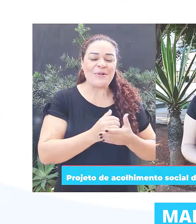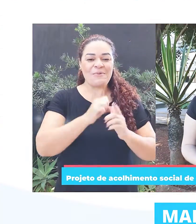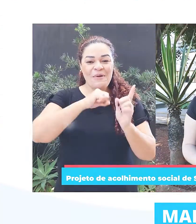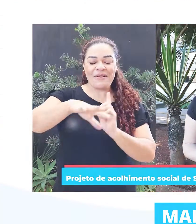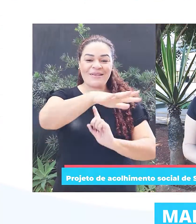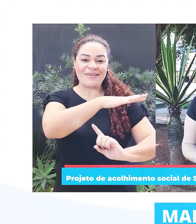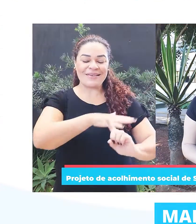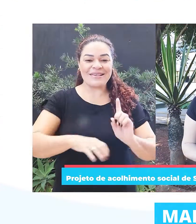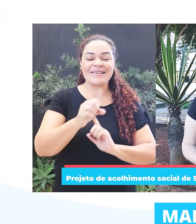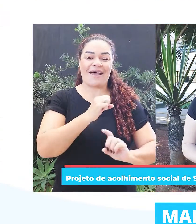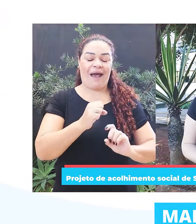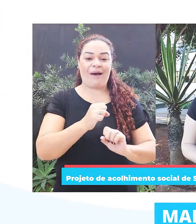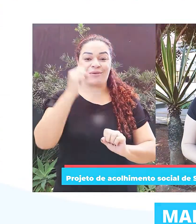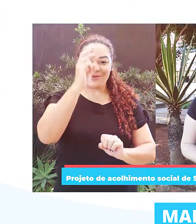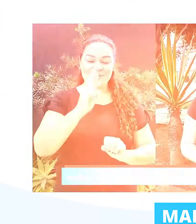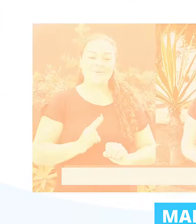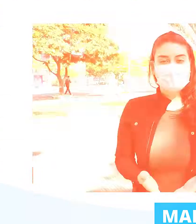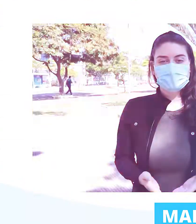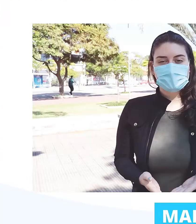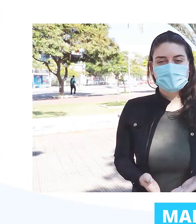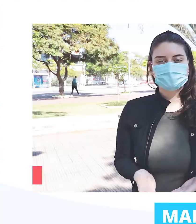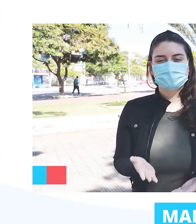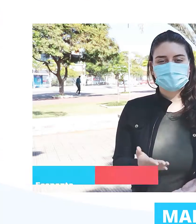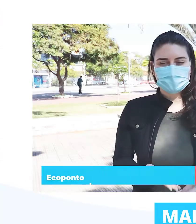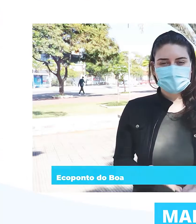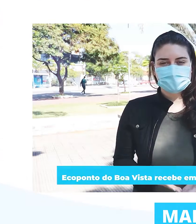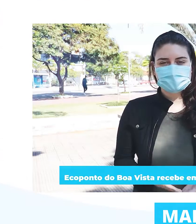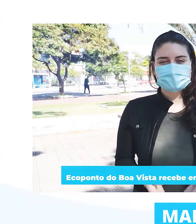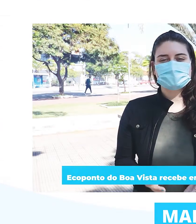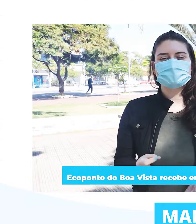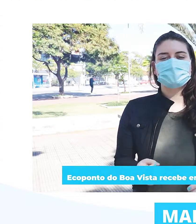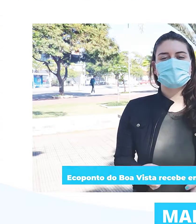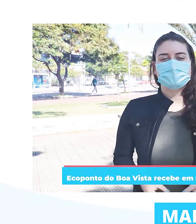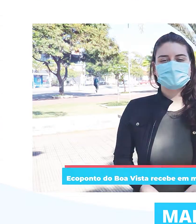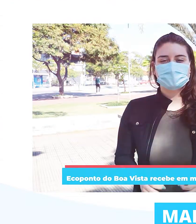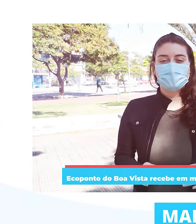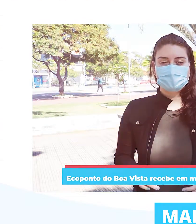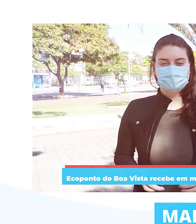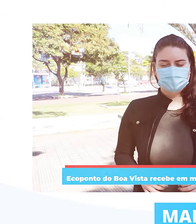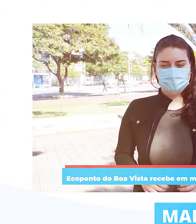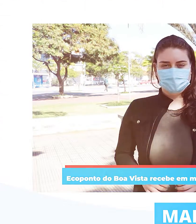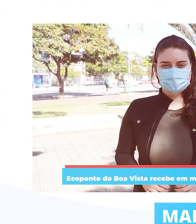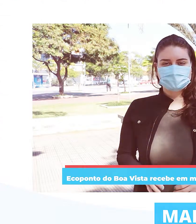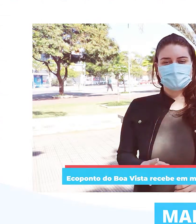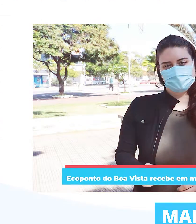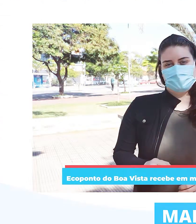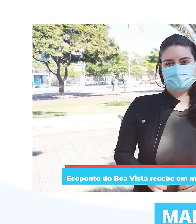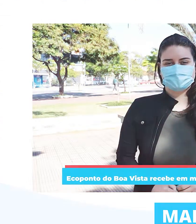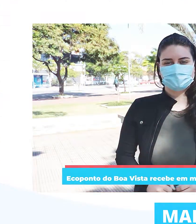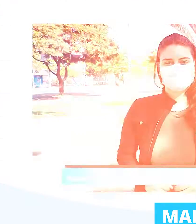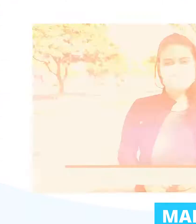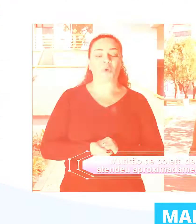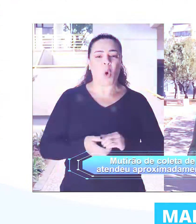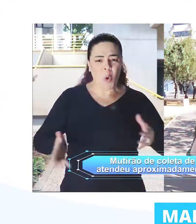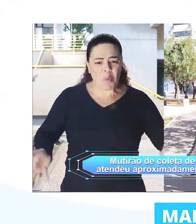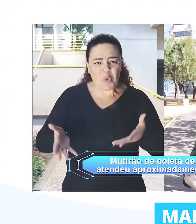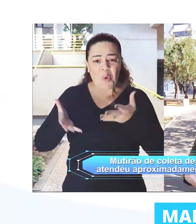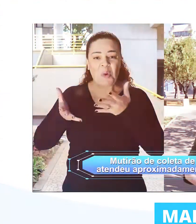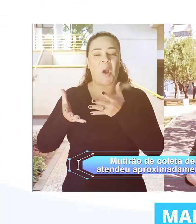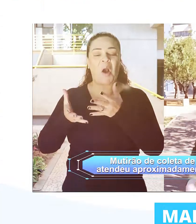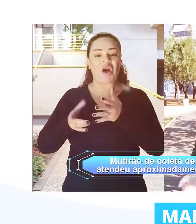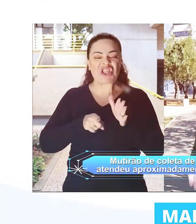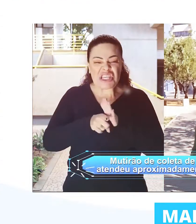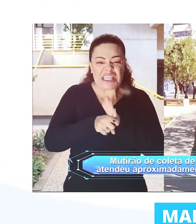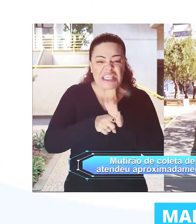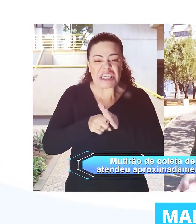acolhimento social completa um ano. Ecoponto do Boa Vista recebe em média 4 mil pneus por mês. E o